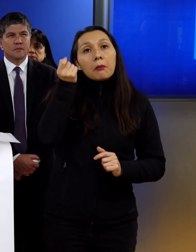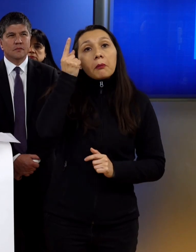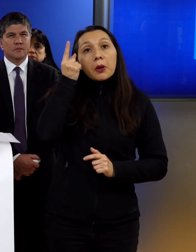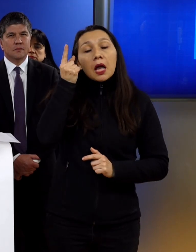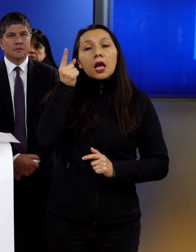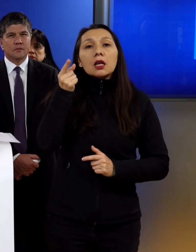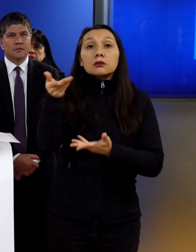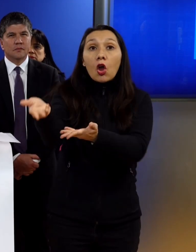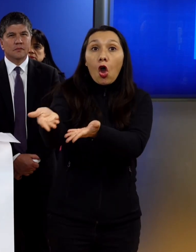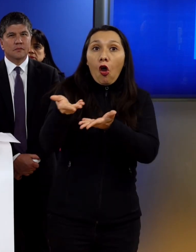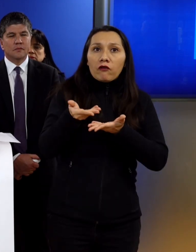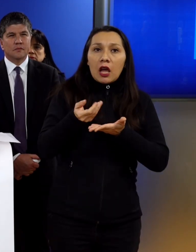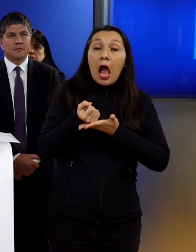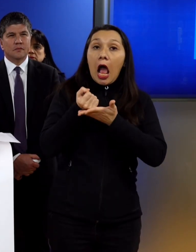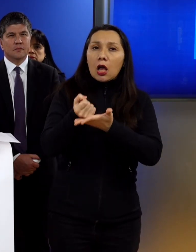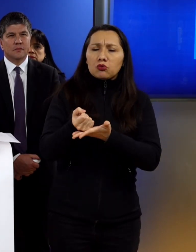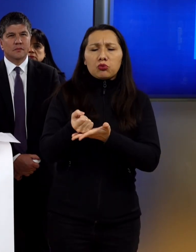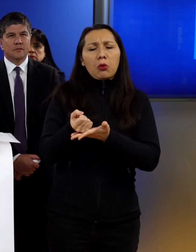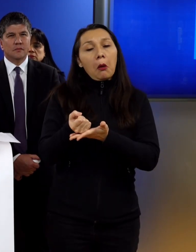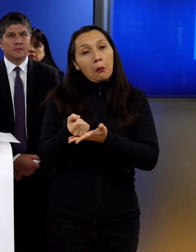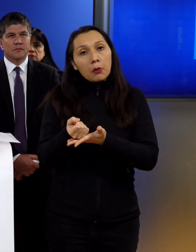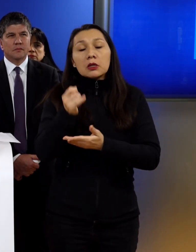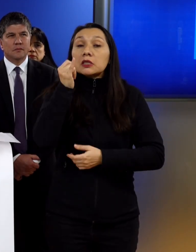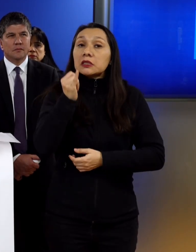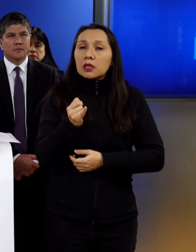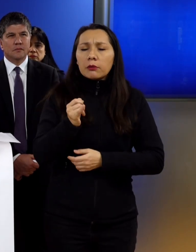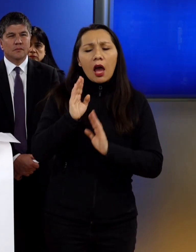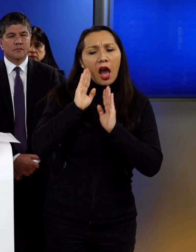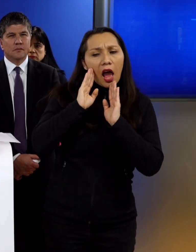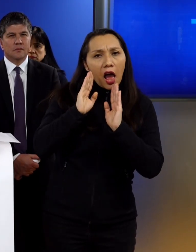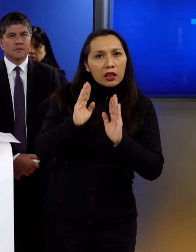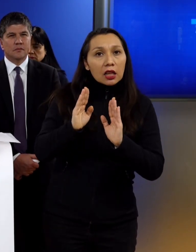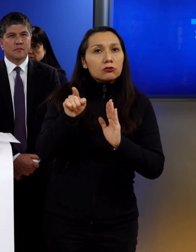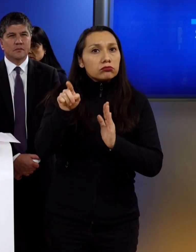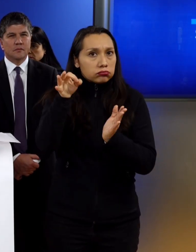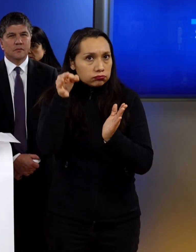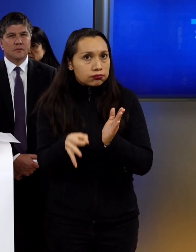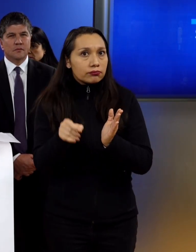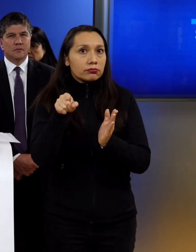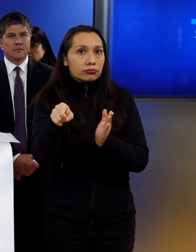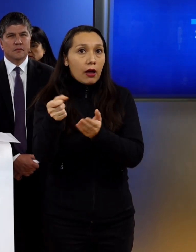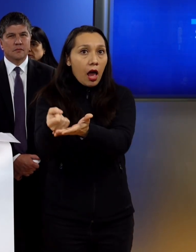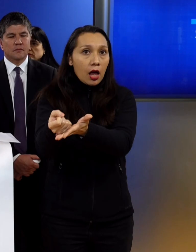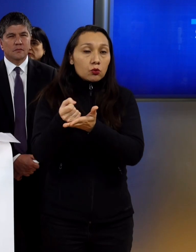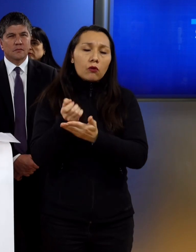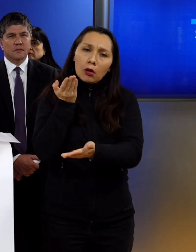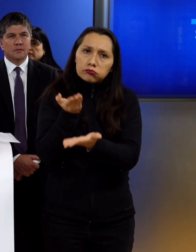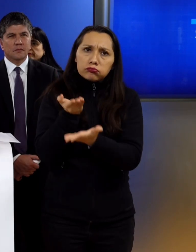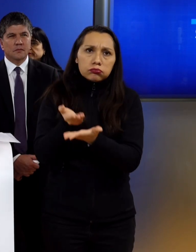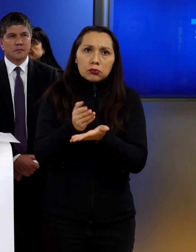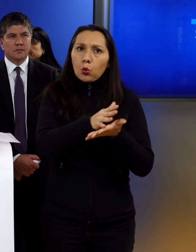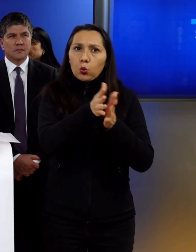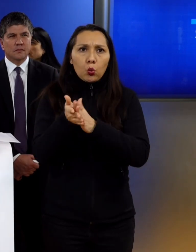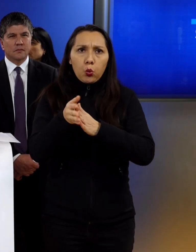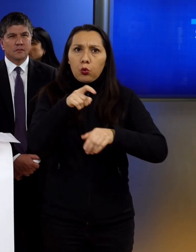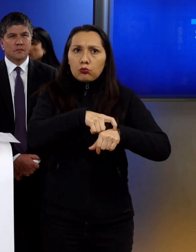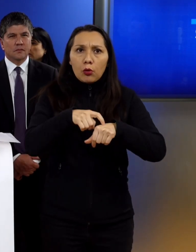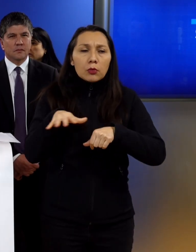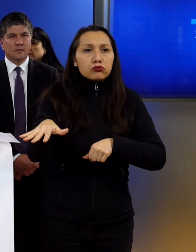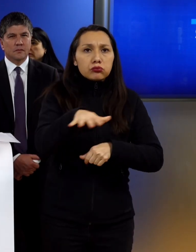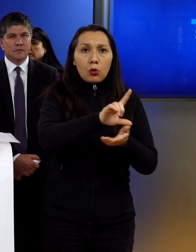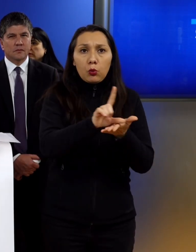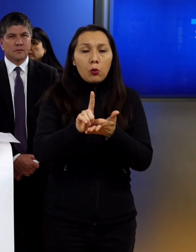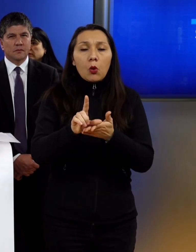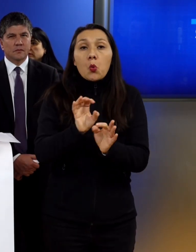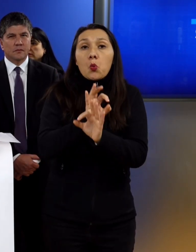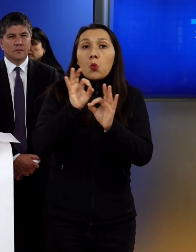de que se nos haya ofrecido colaboración. Siempre hemos dicho que vamos a estar atentos a que ello suceda y lo vamos a exigir en todas las instancias. Nunca nos